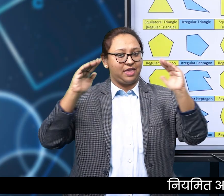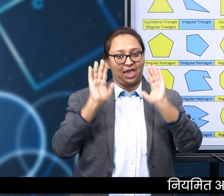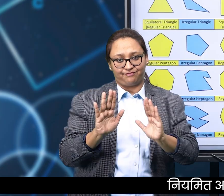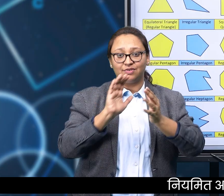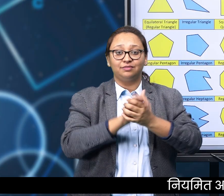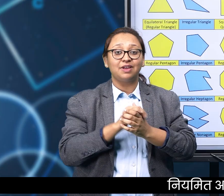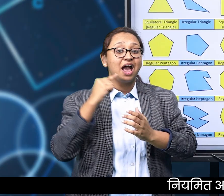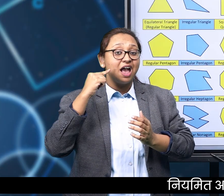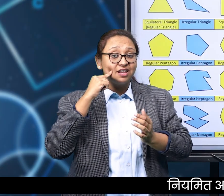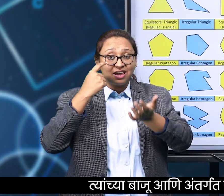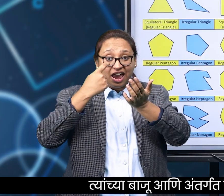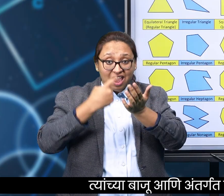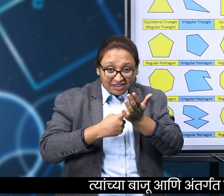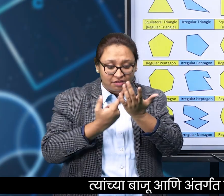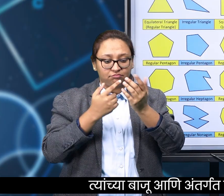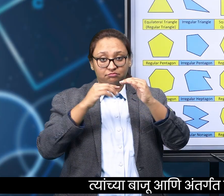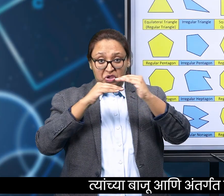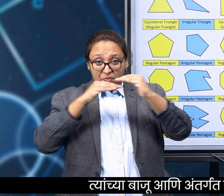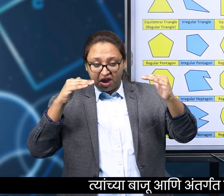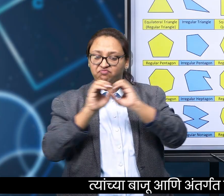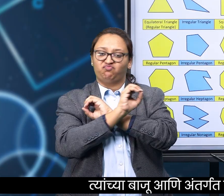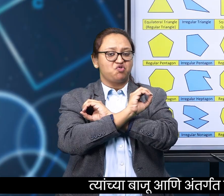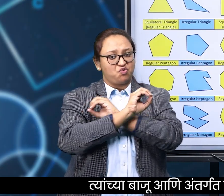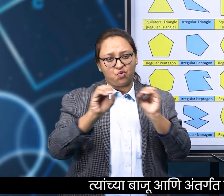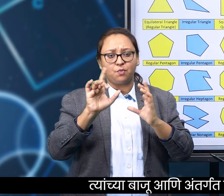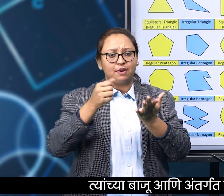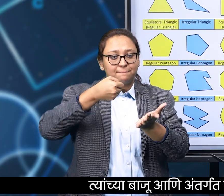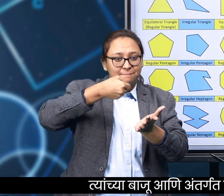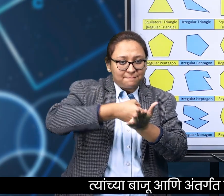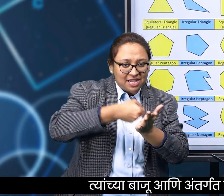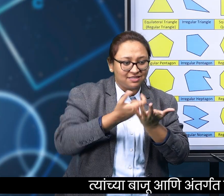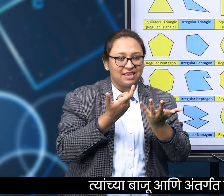अनियमित, त्यांच्या बाजू आणि अंतर्गत कोनांच्या गुणधर्मावर आधारित.